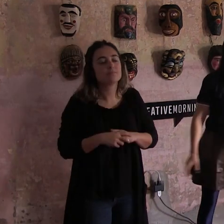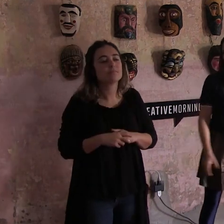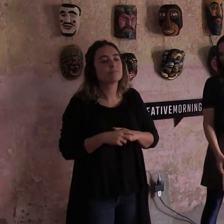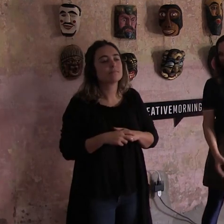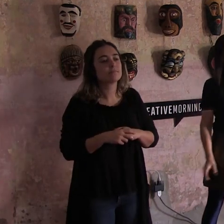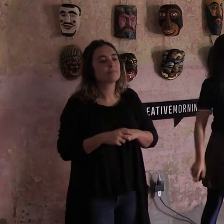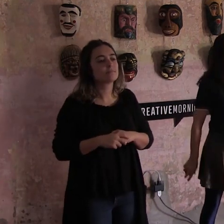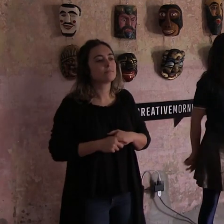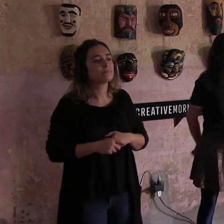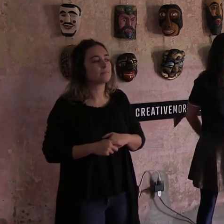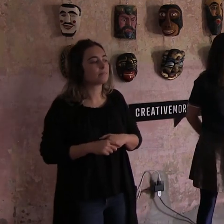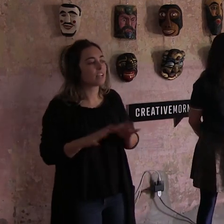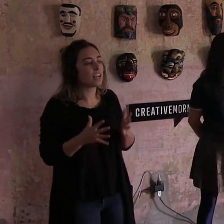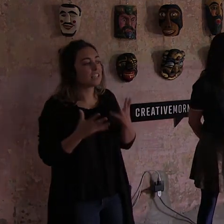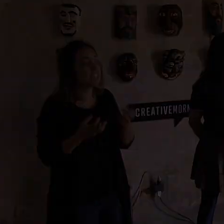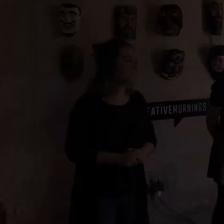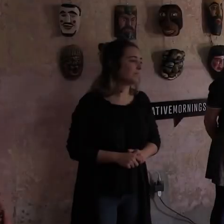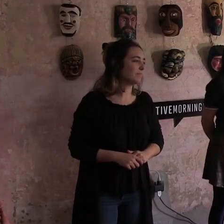intervenir?